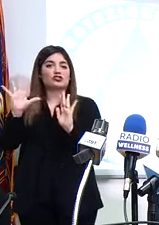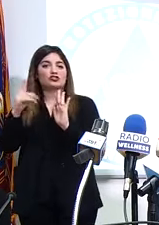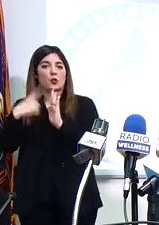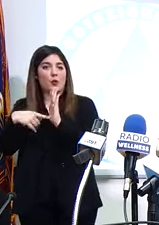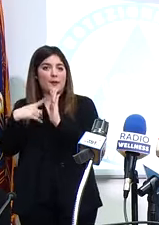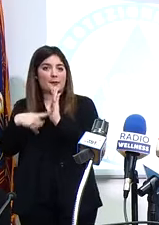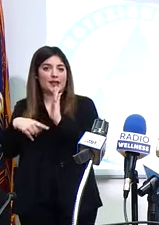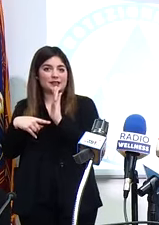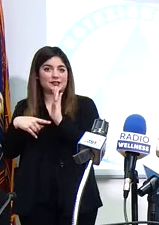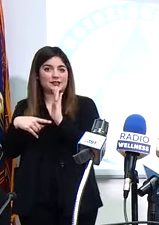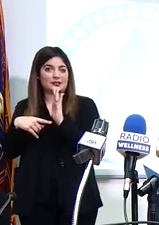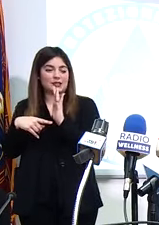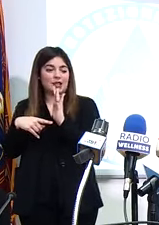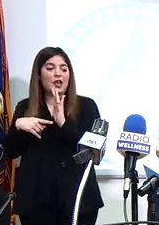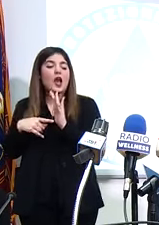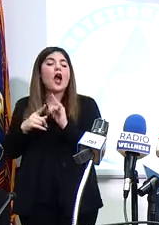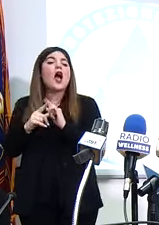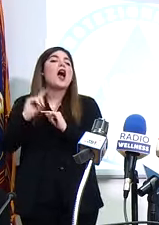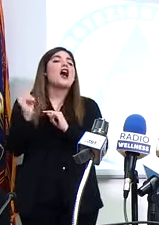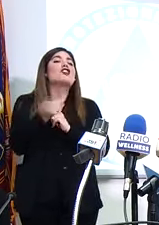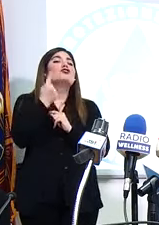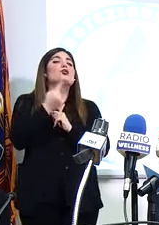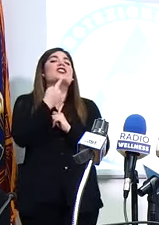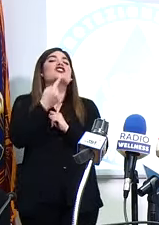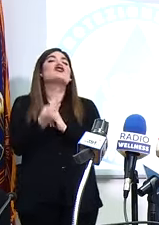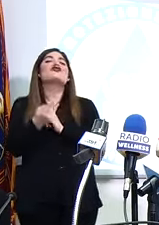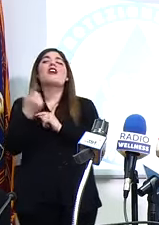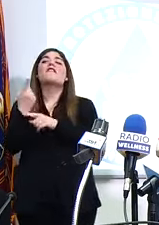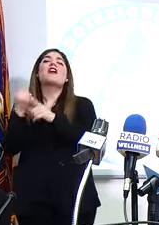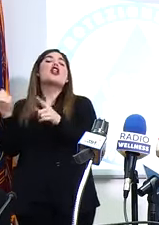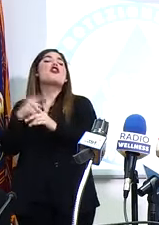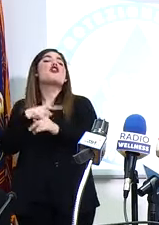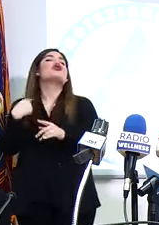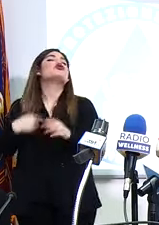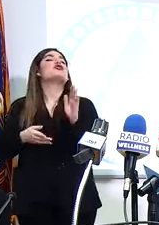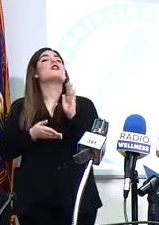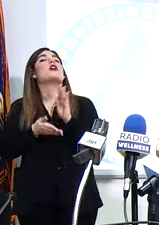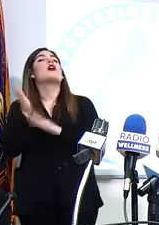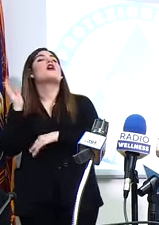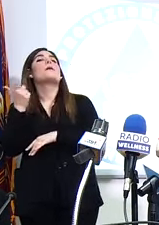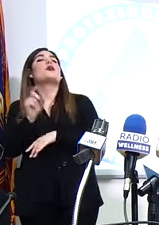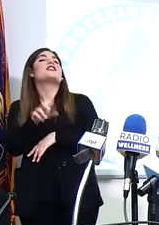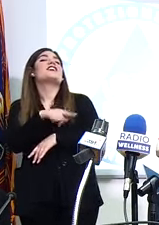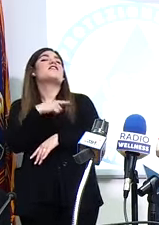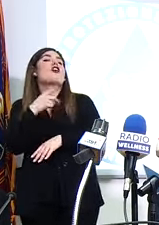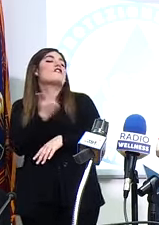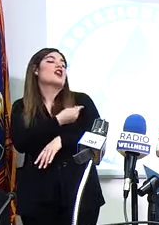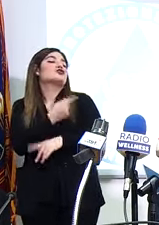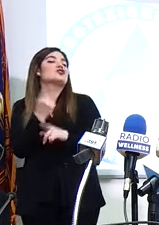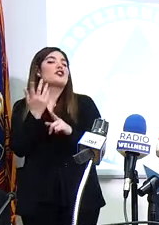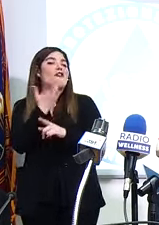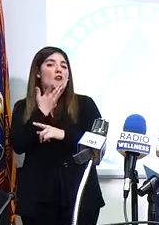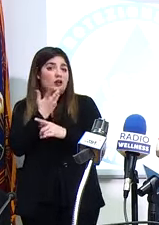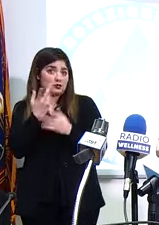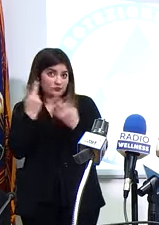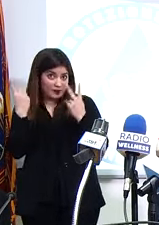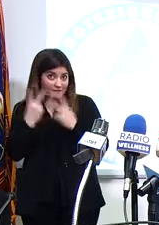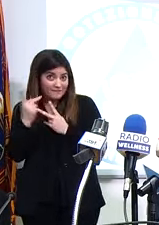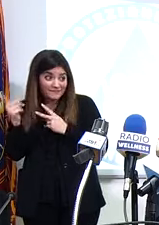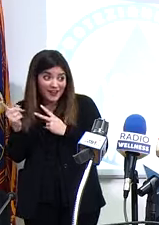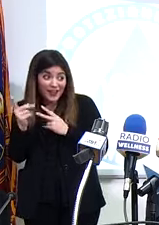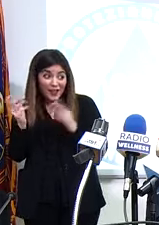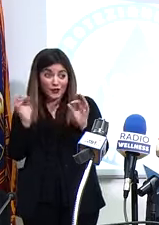Cina a vaccinarsi. È vera questa leggenda metropolitana oppure ci dica lei cosa sta succedendo nel resto